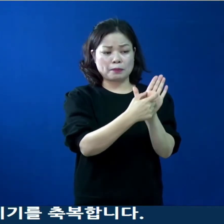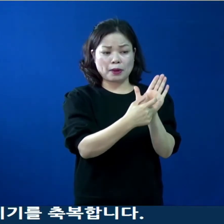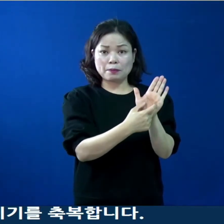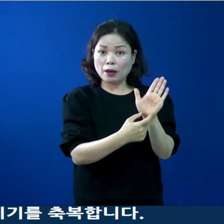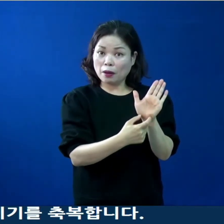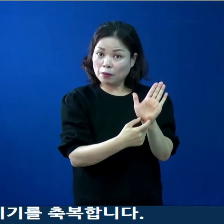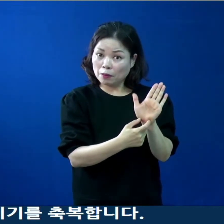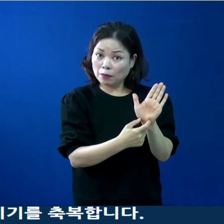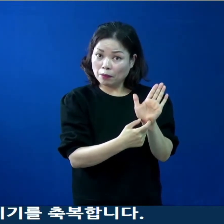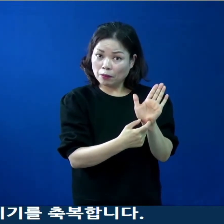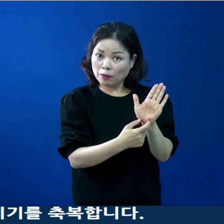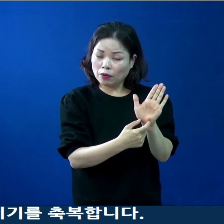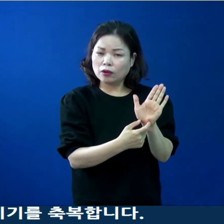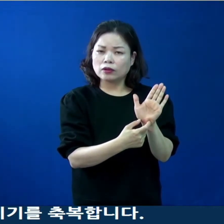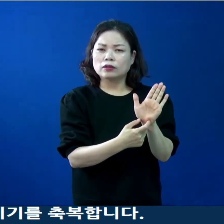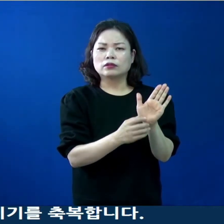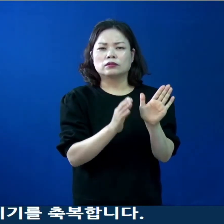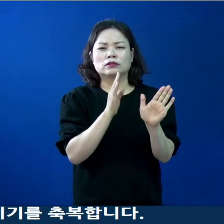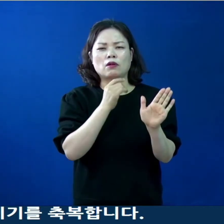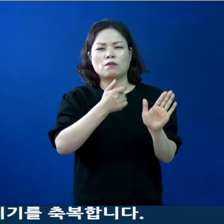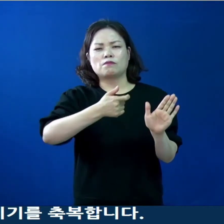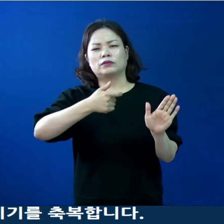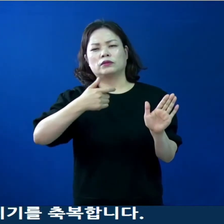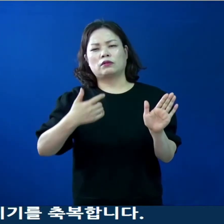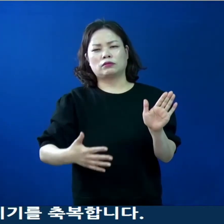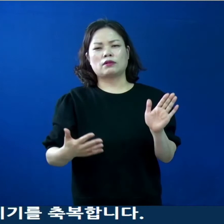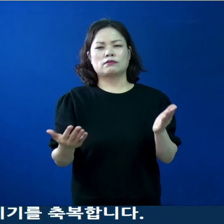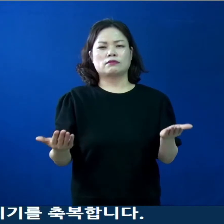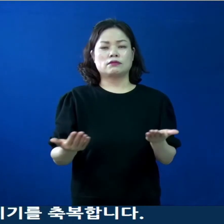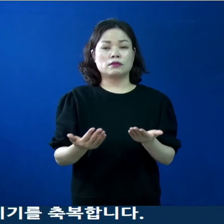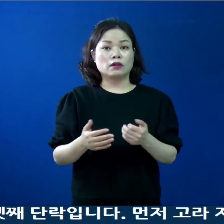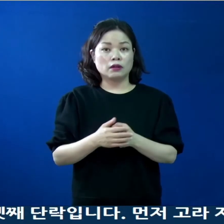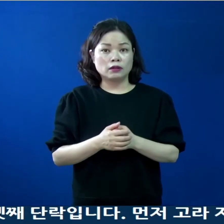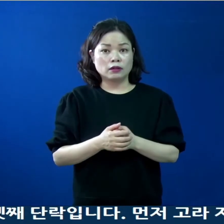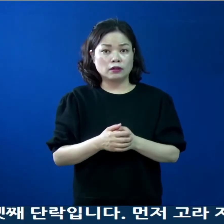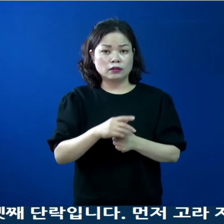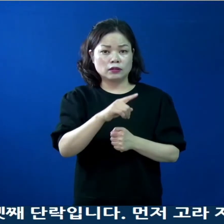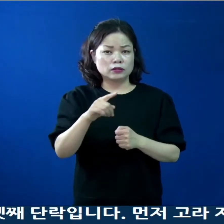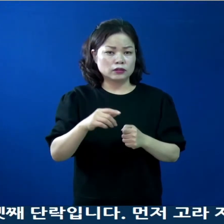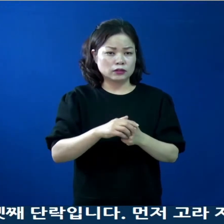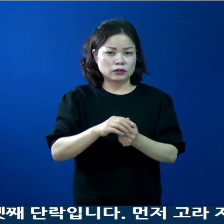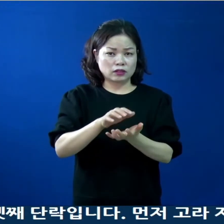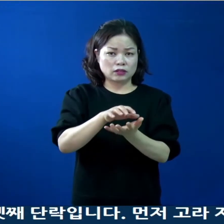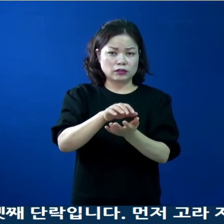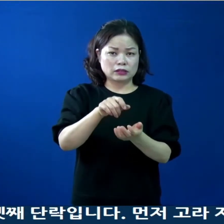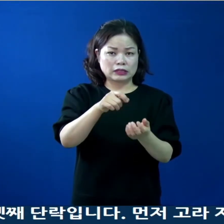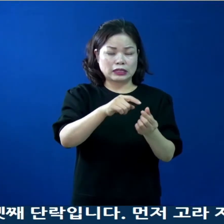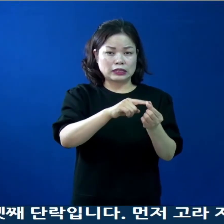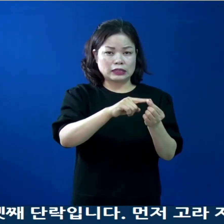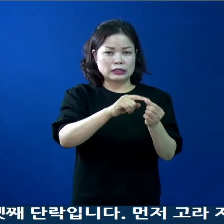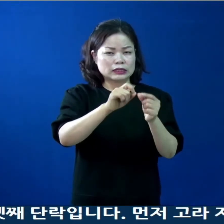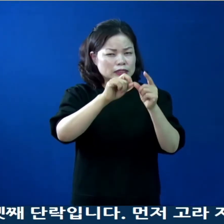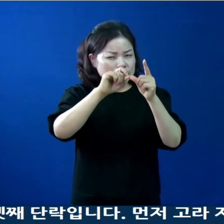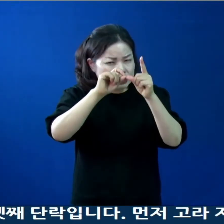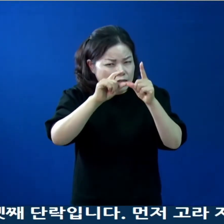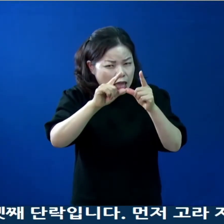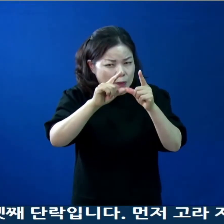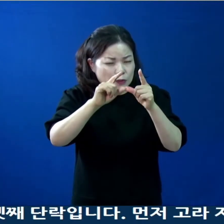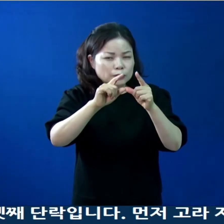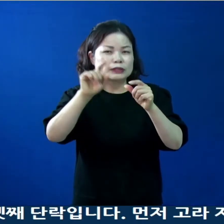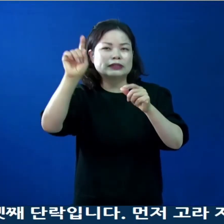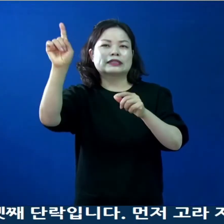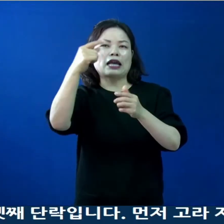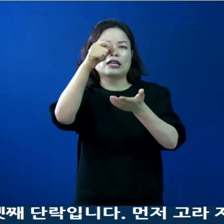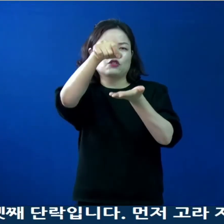하는 것은 실로 엄청난 일입니다. 아시다시피 시편의 상당한 분량을 다윗이 기록했고 저자의